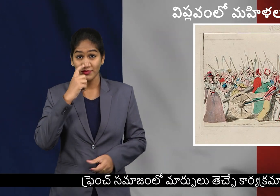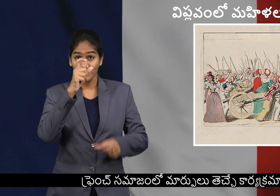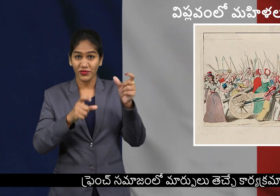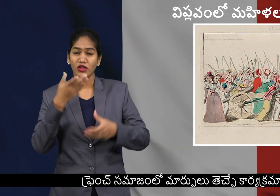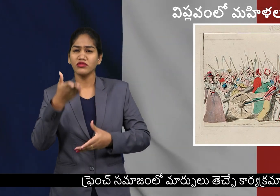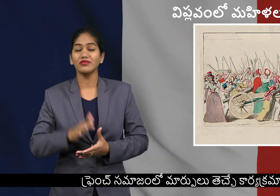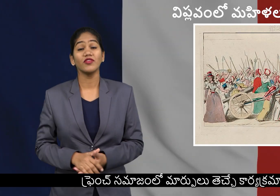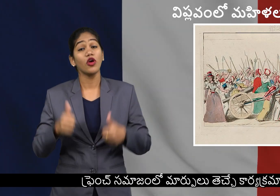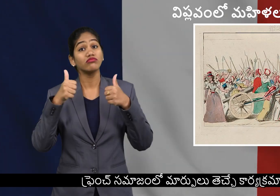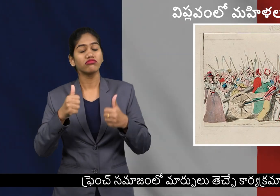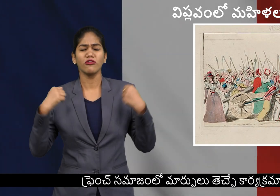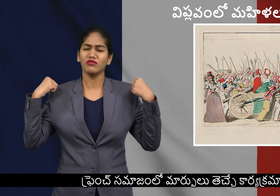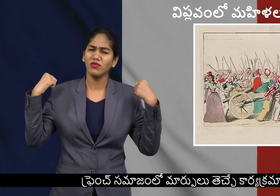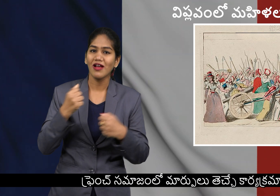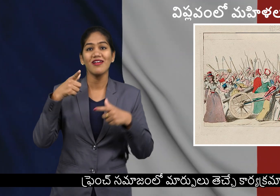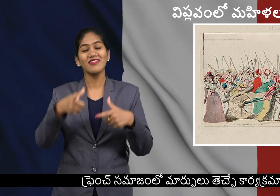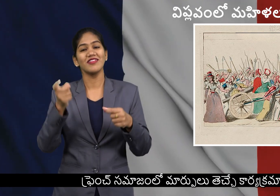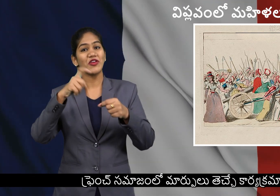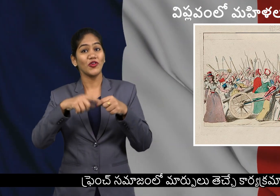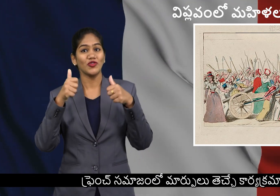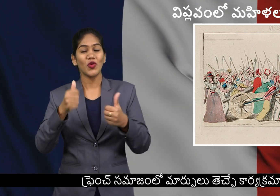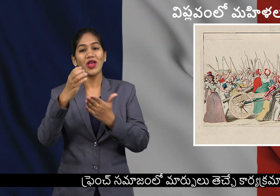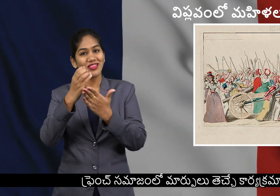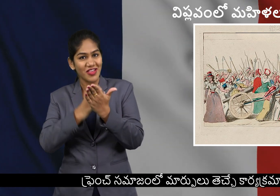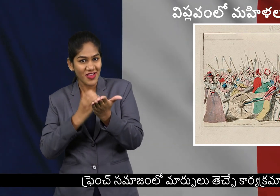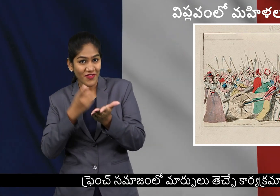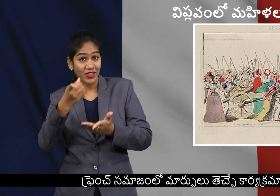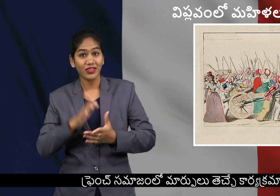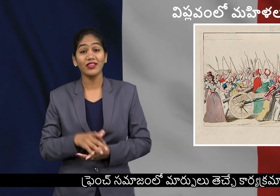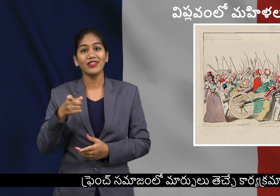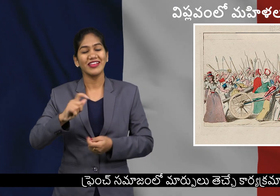ఫ్రెంచ్ సమాజంలో మార్పులు తెచ్చే కార్యక్రమాలలో